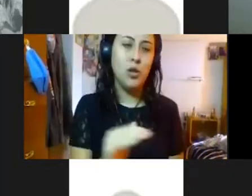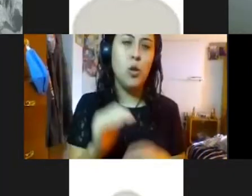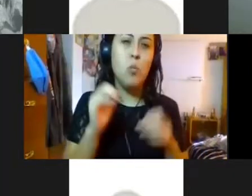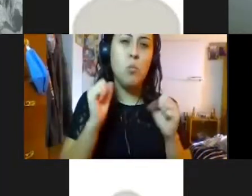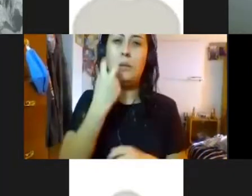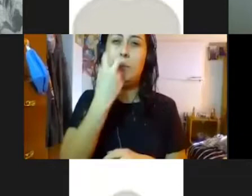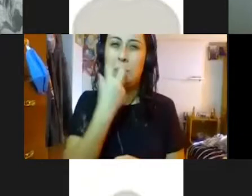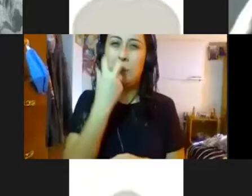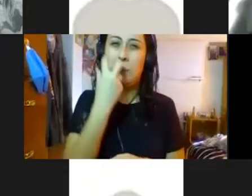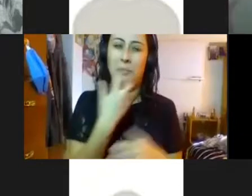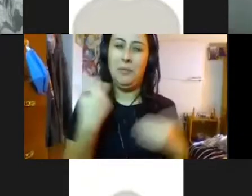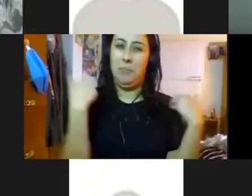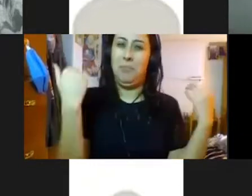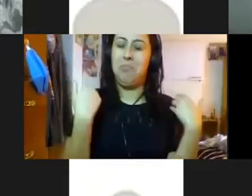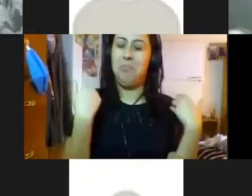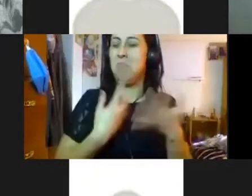etc.